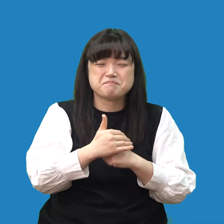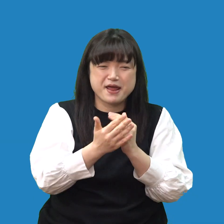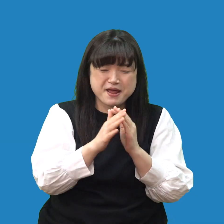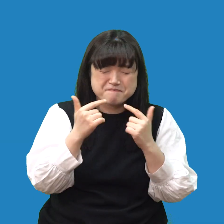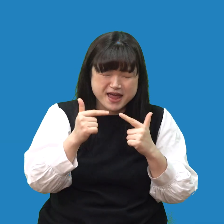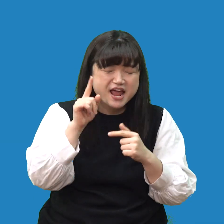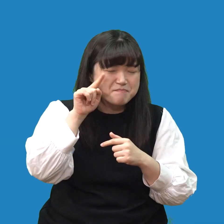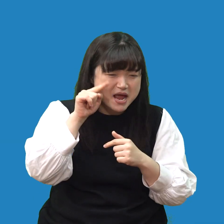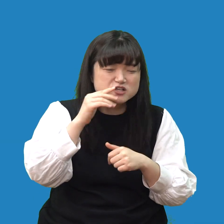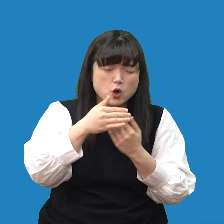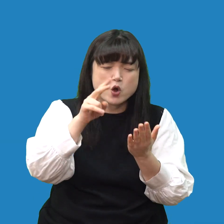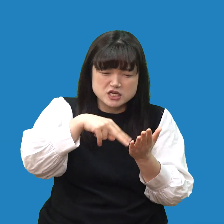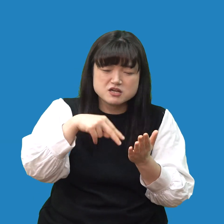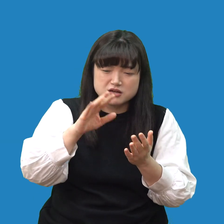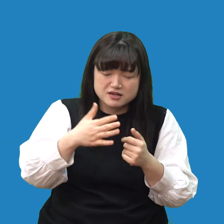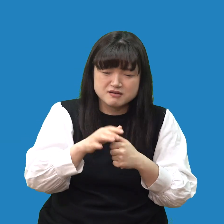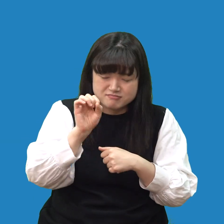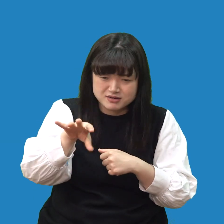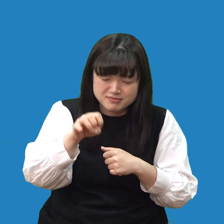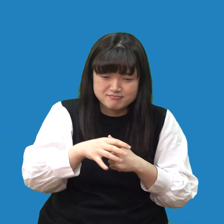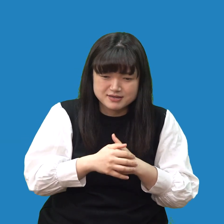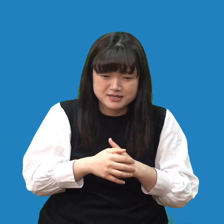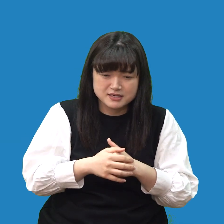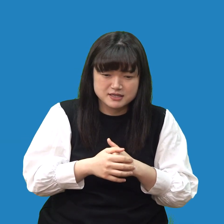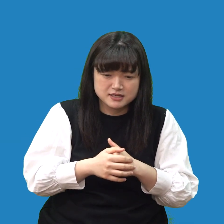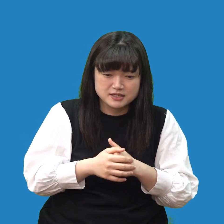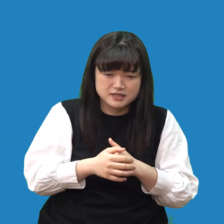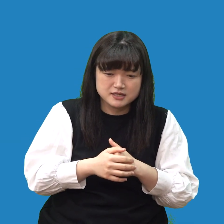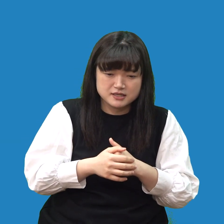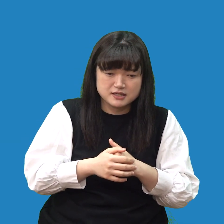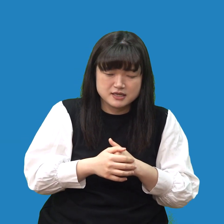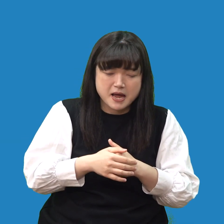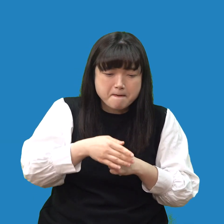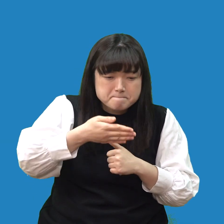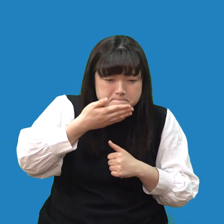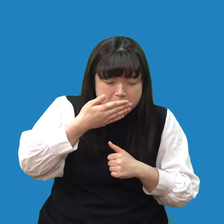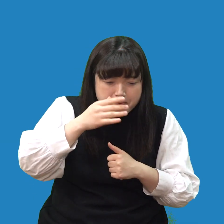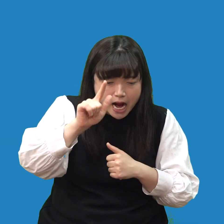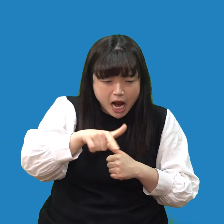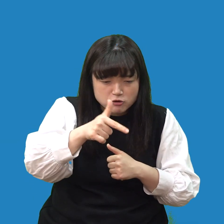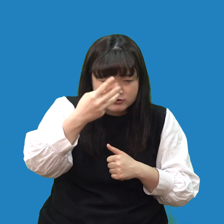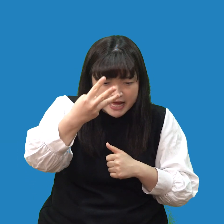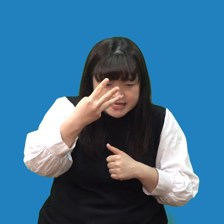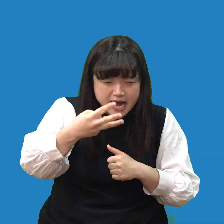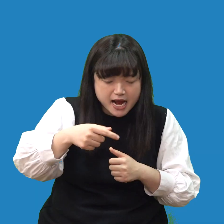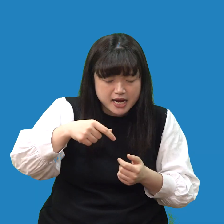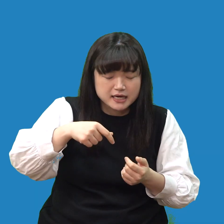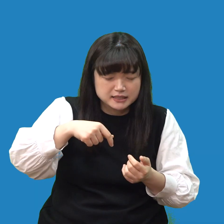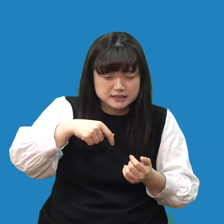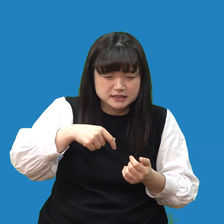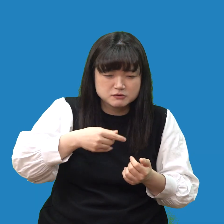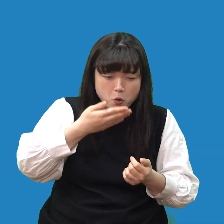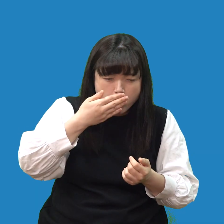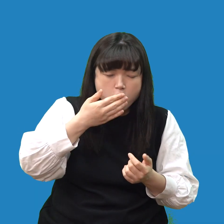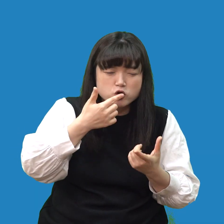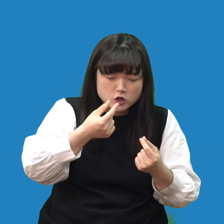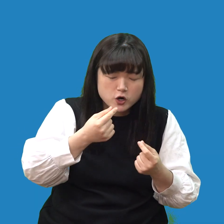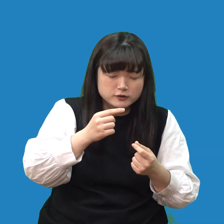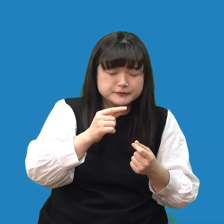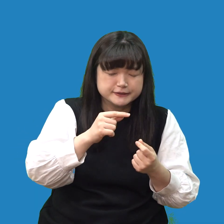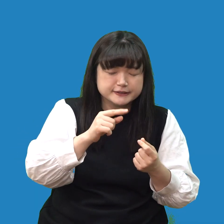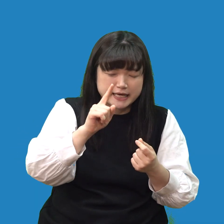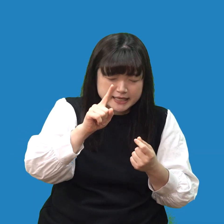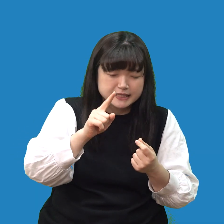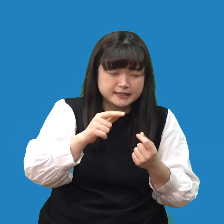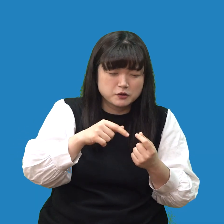성경을 읽으셔야 된다. 최소 한 장, 밥 3끼 먹으시니까 3장을 읽으시라 권했더니만